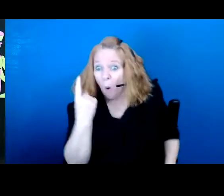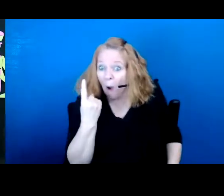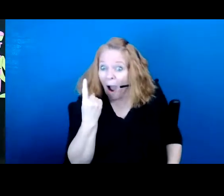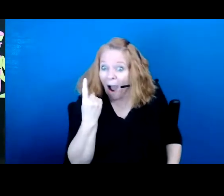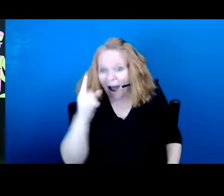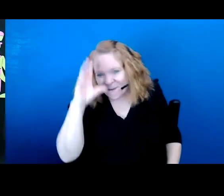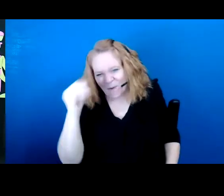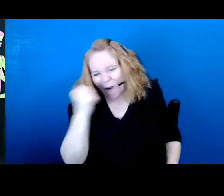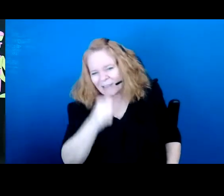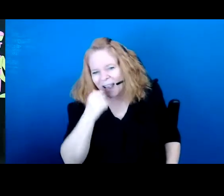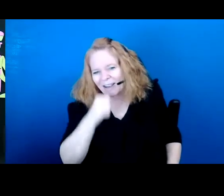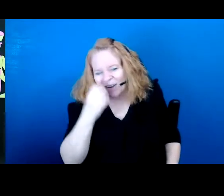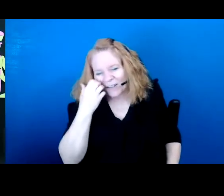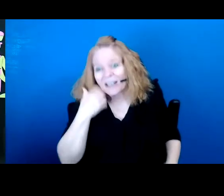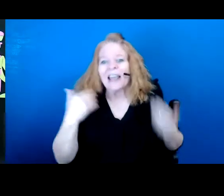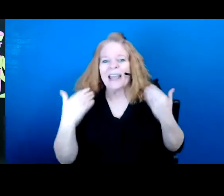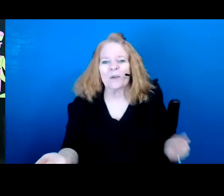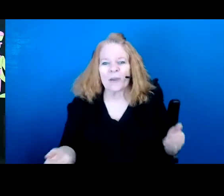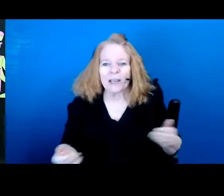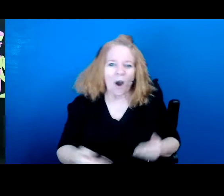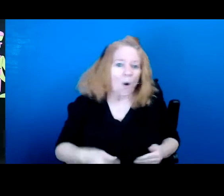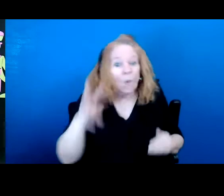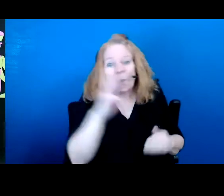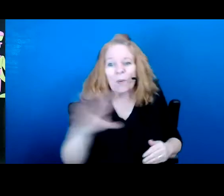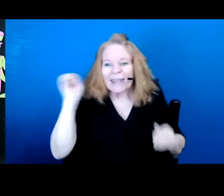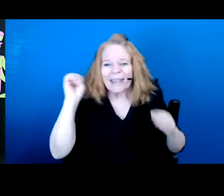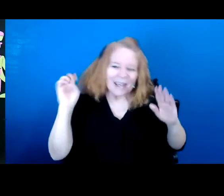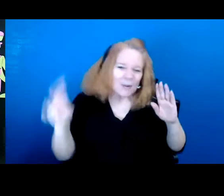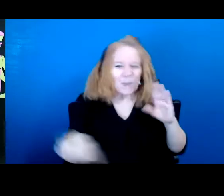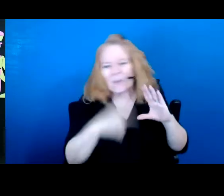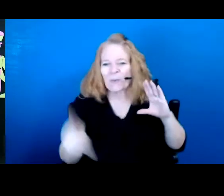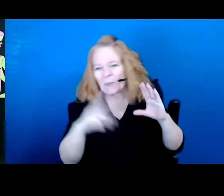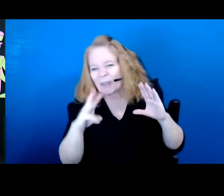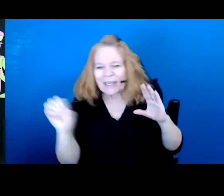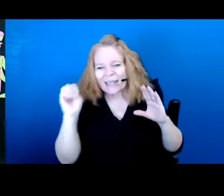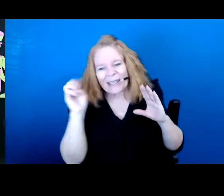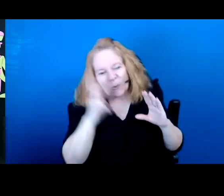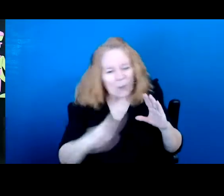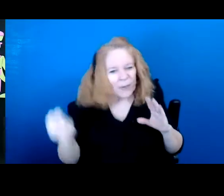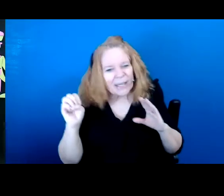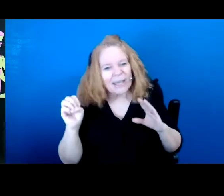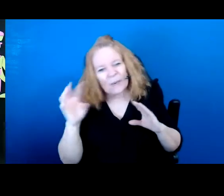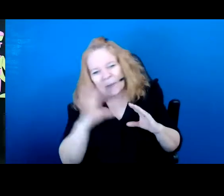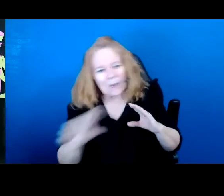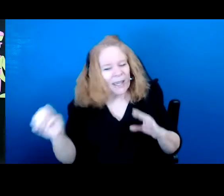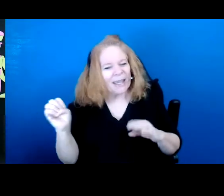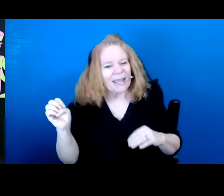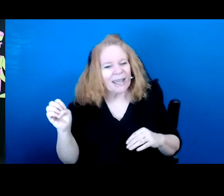1 y vamos uy uy uy uy uy